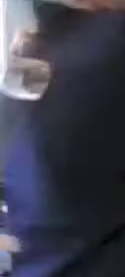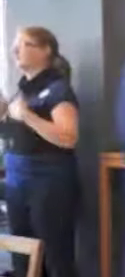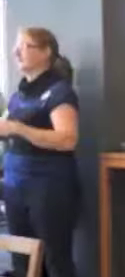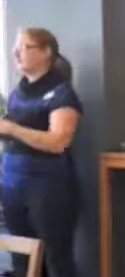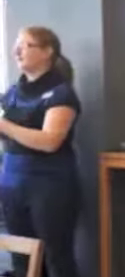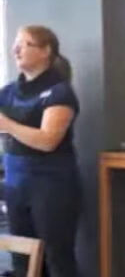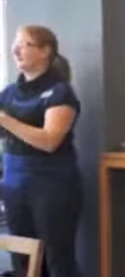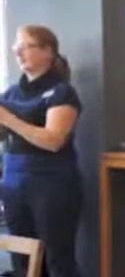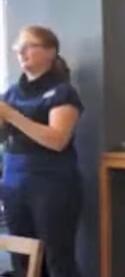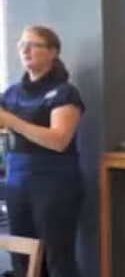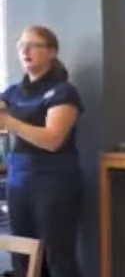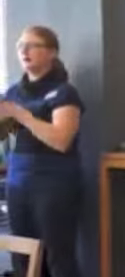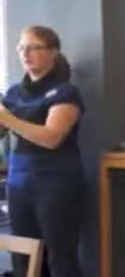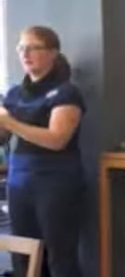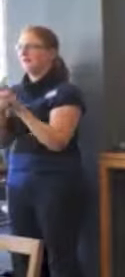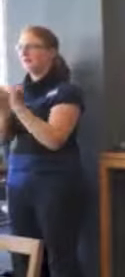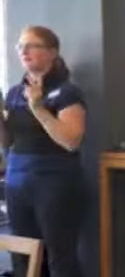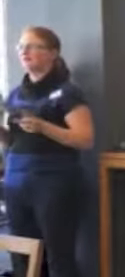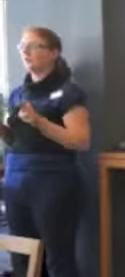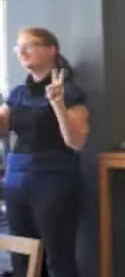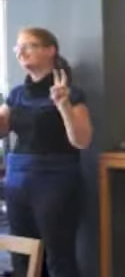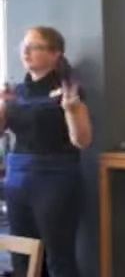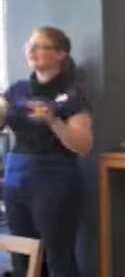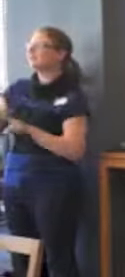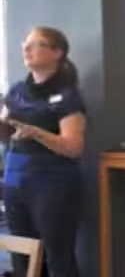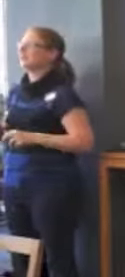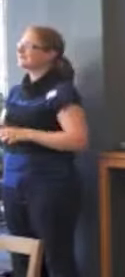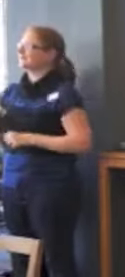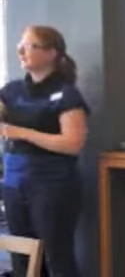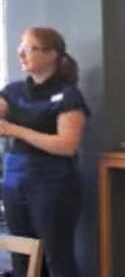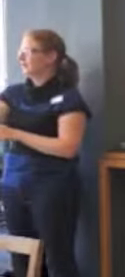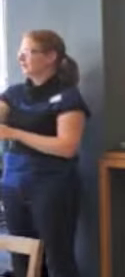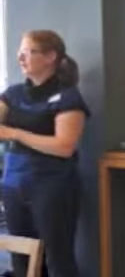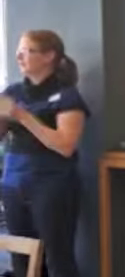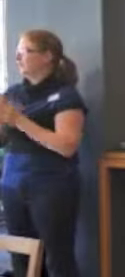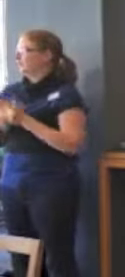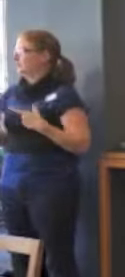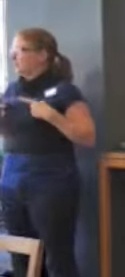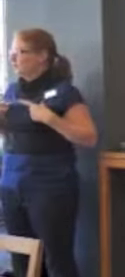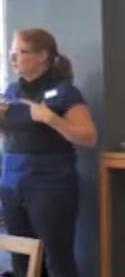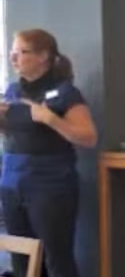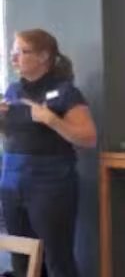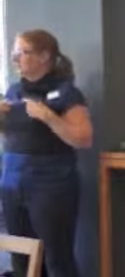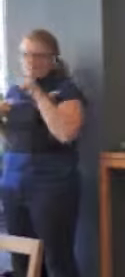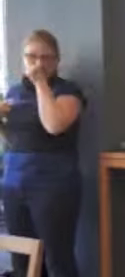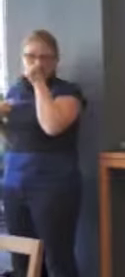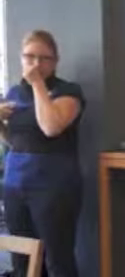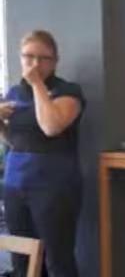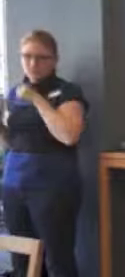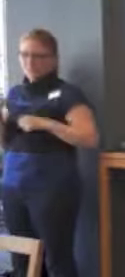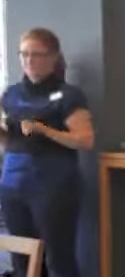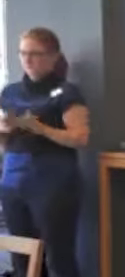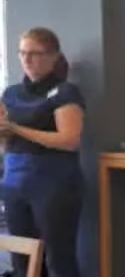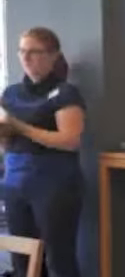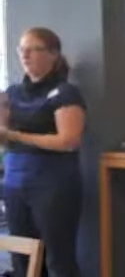utanför arbetsmarknaden. Det blir en slags rekryteringskanal och arbetslösa får chansen att komma i kontakt